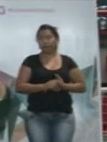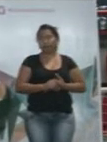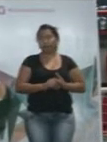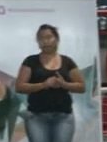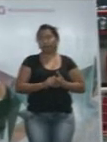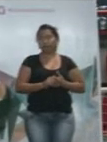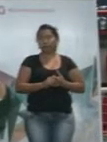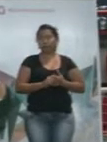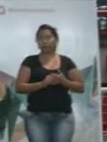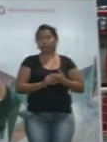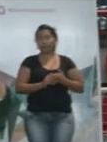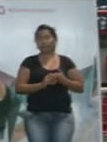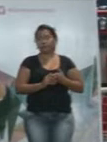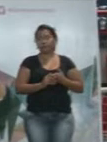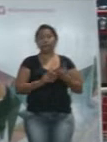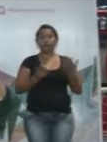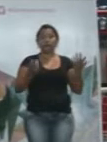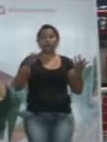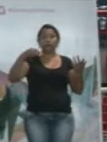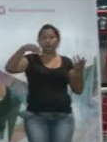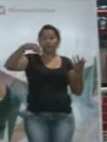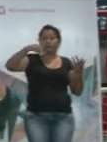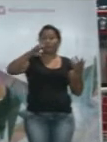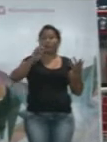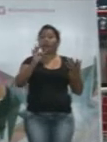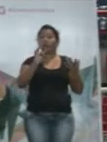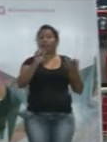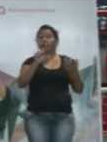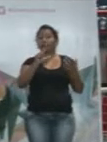etanol, aí você tem uma liberação de